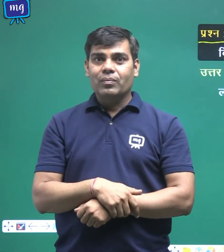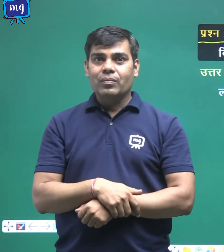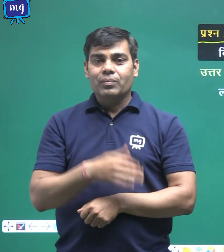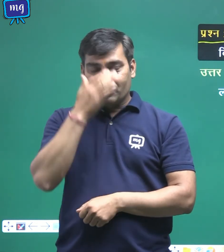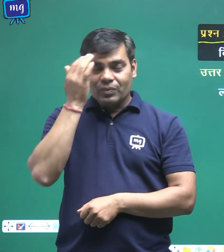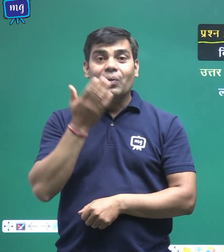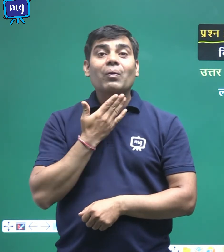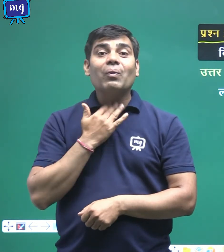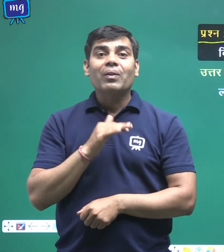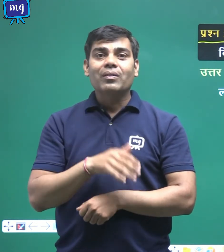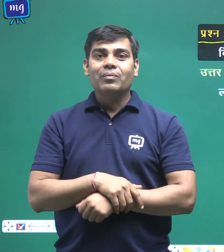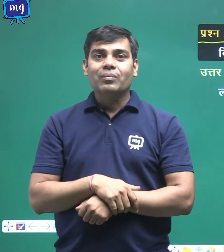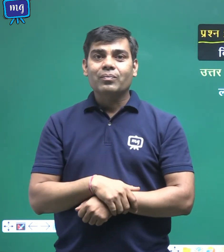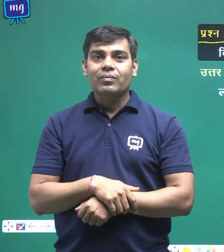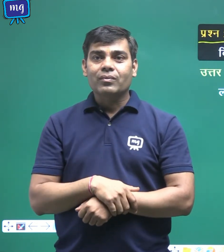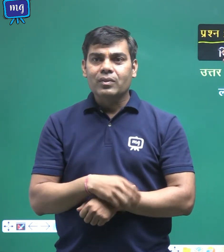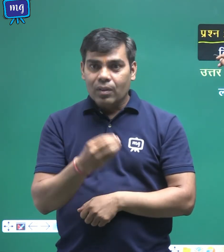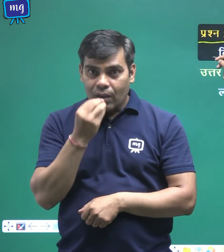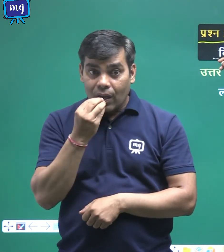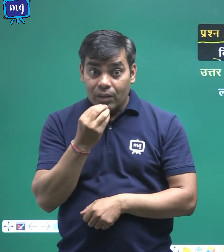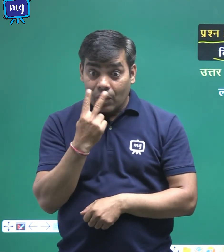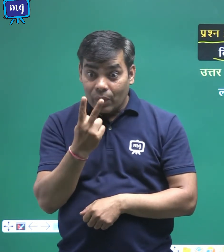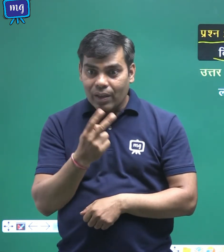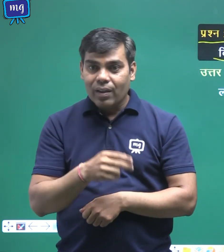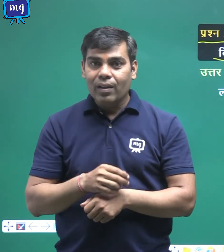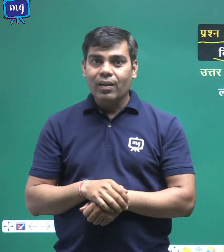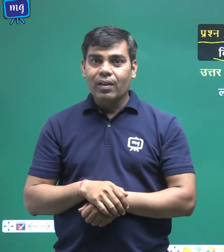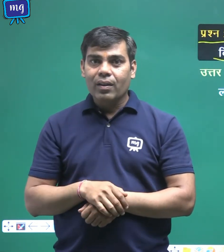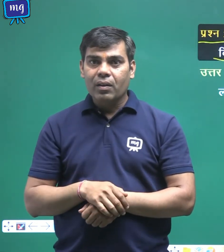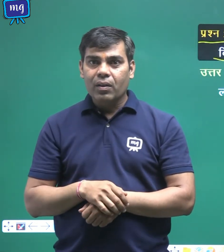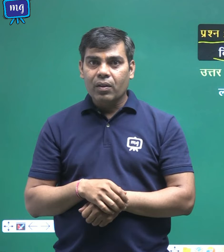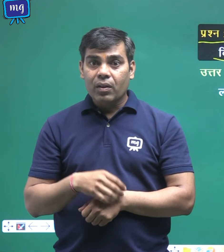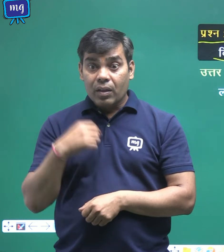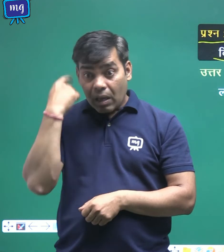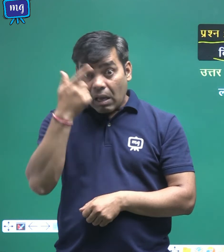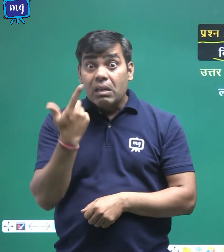गुड़ खाते हुए किसने देखा?